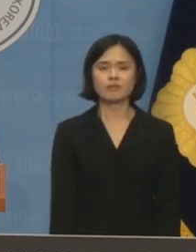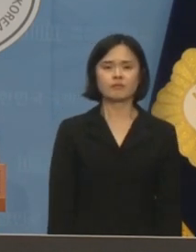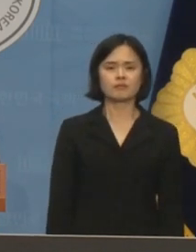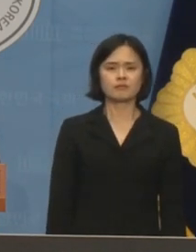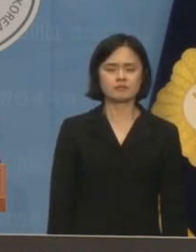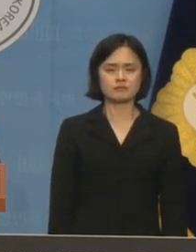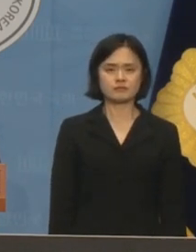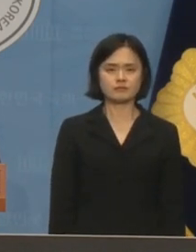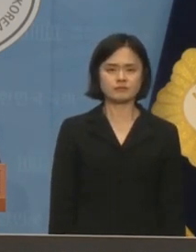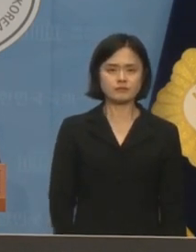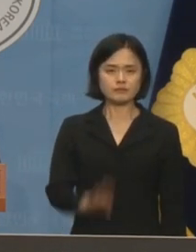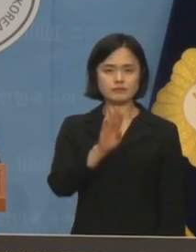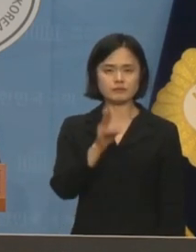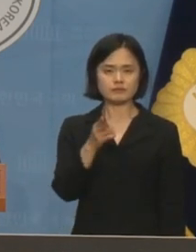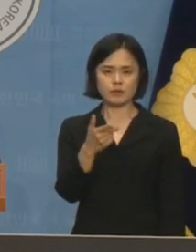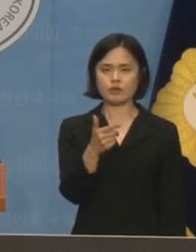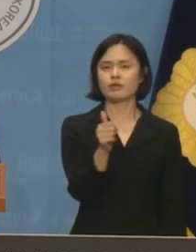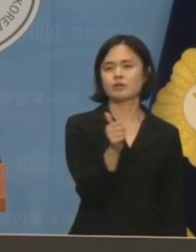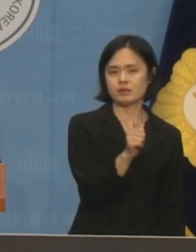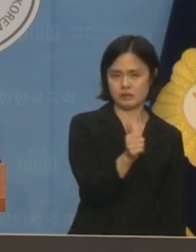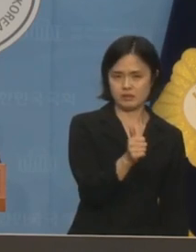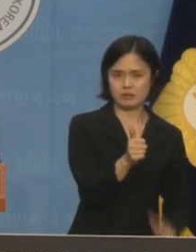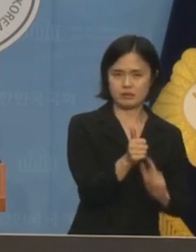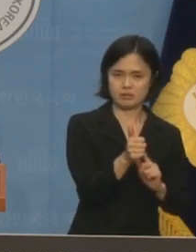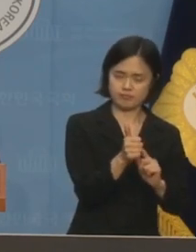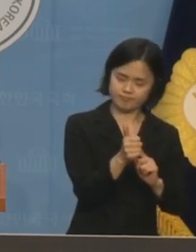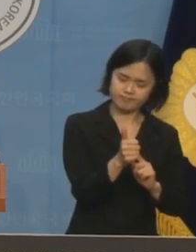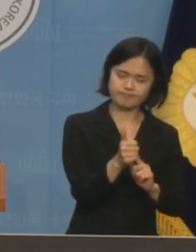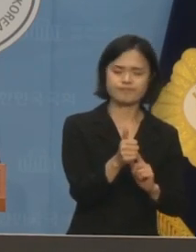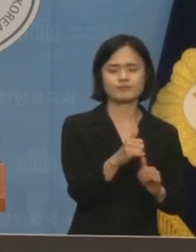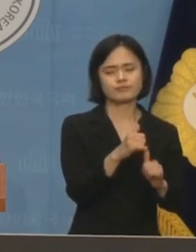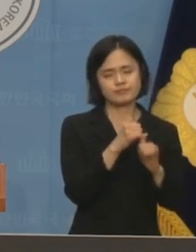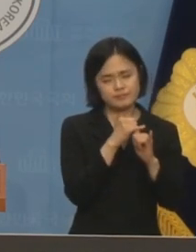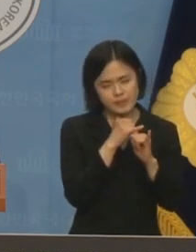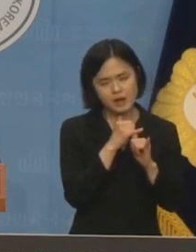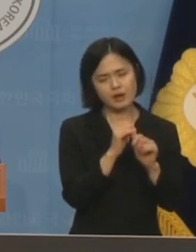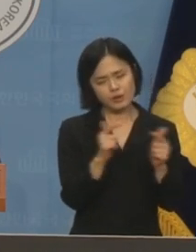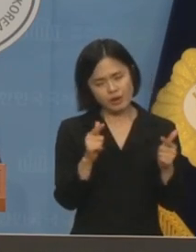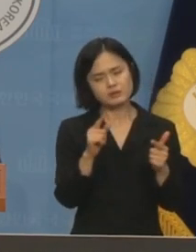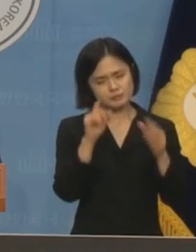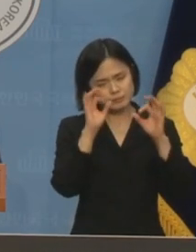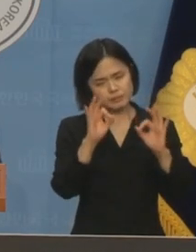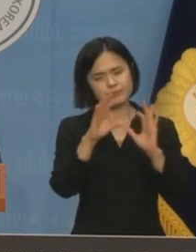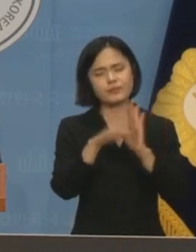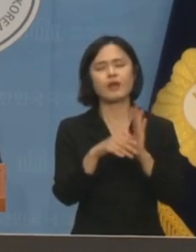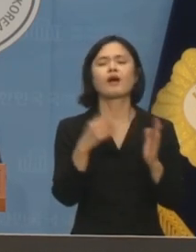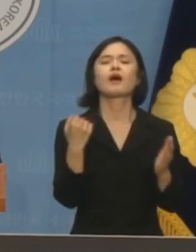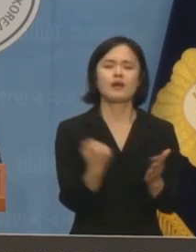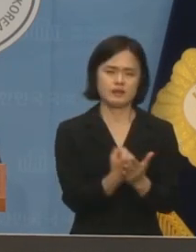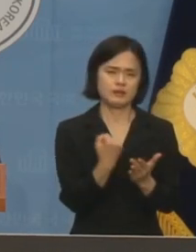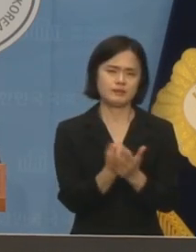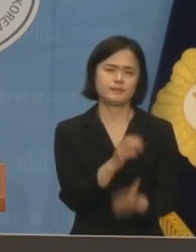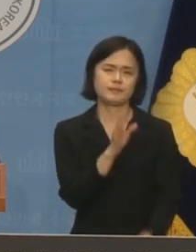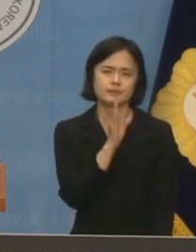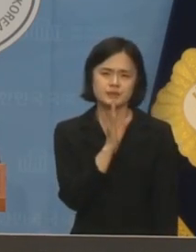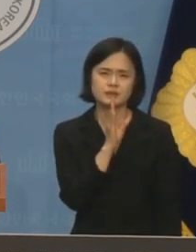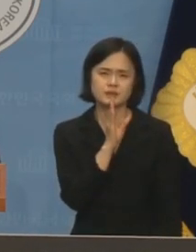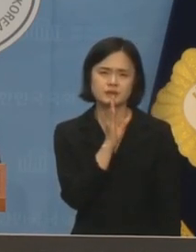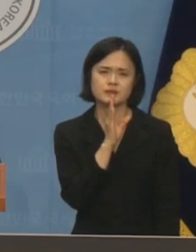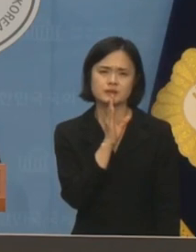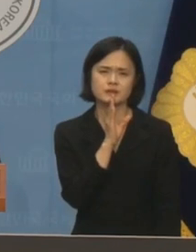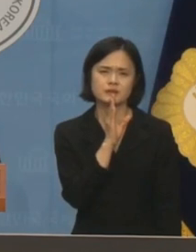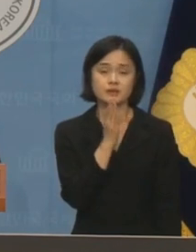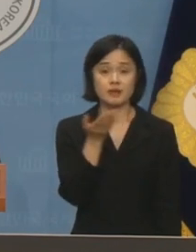저는 고 변희수 씨의 개인의 불행에 대하여는 안타깝게 생각합니다. 그러나 사적인